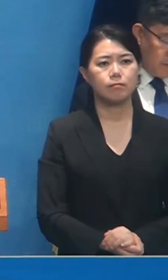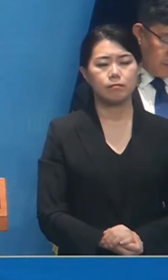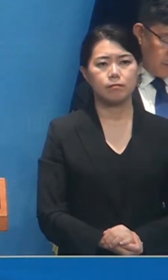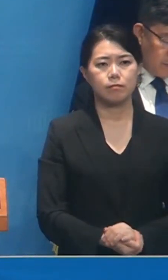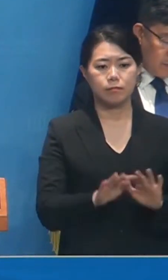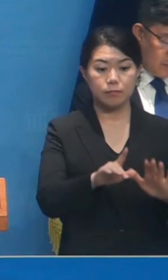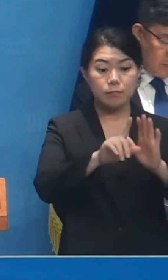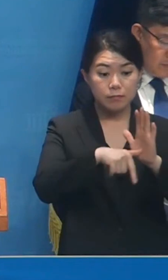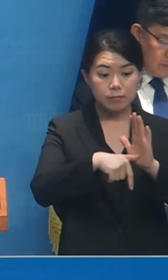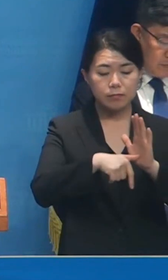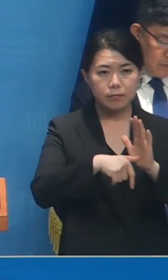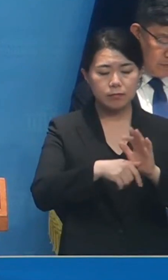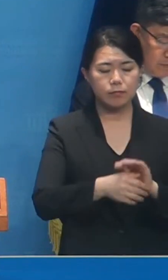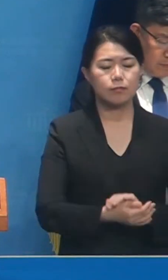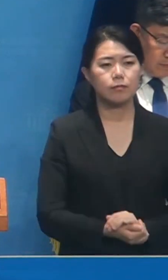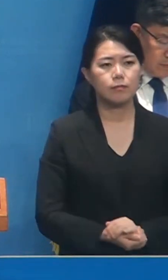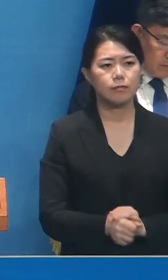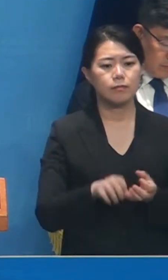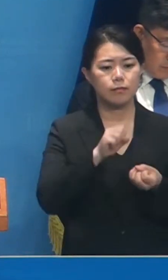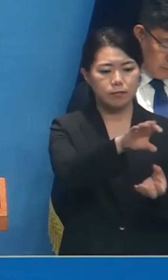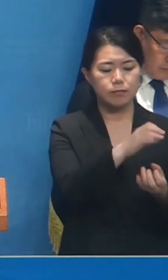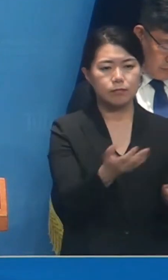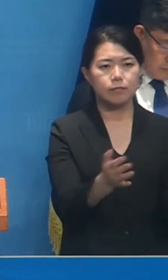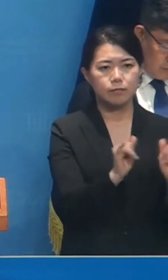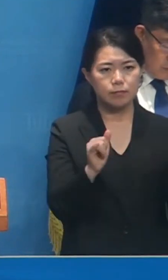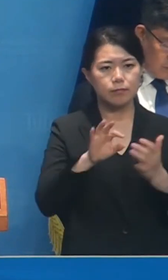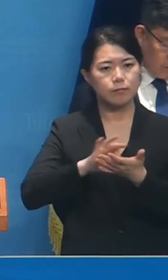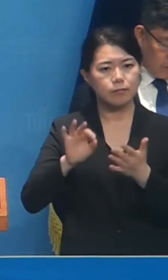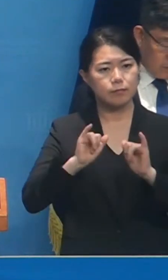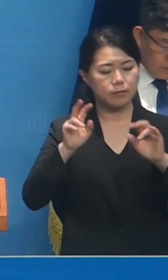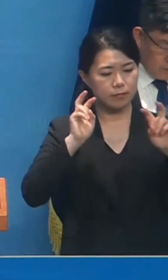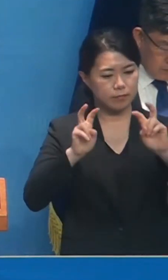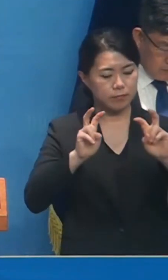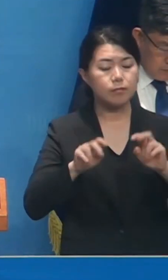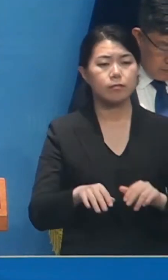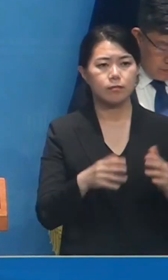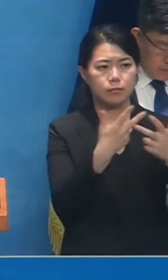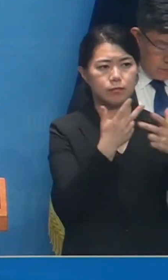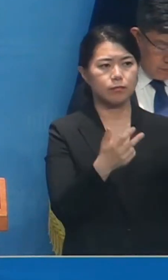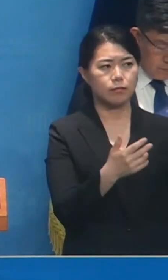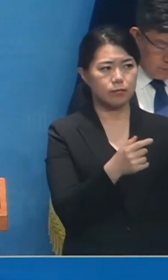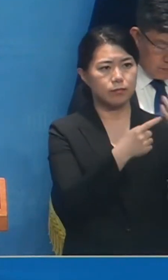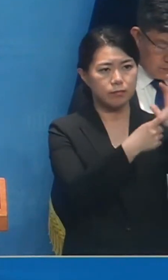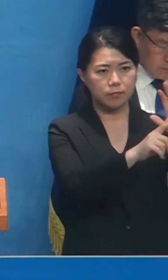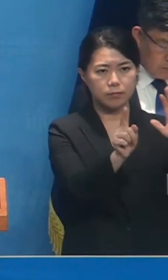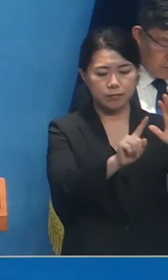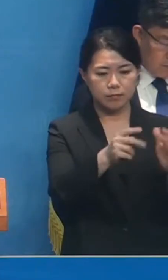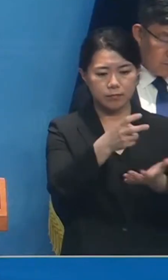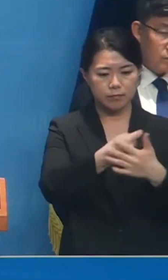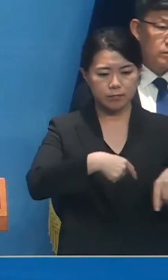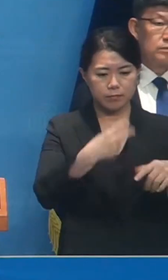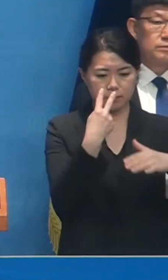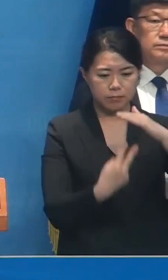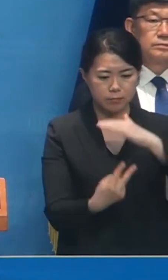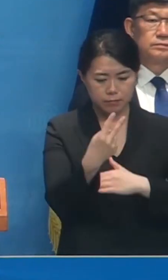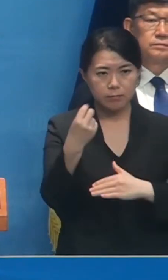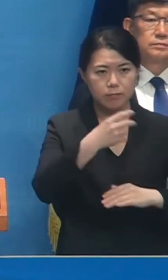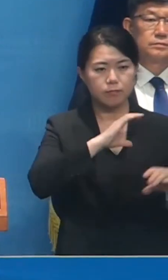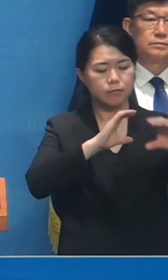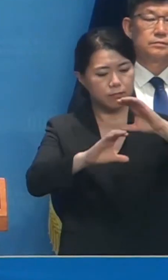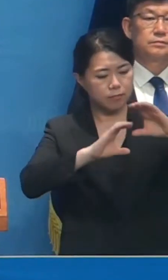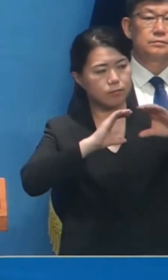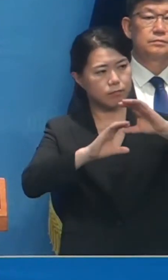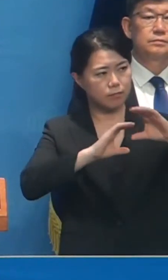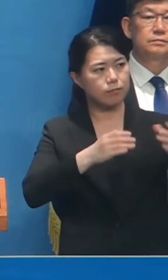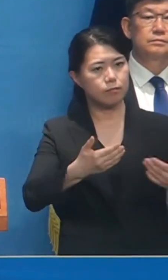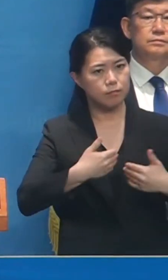이러한 시기에 저희 택배 종사자 사용자 단체는 이재명 후보님께서 제시하신 정책 비전과 소통을